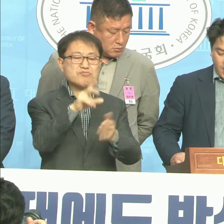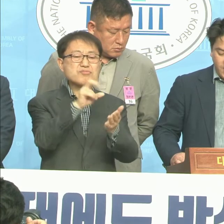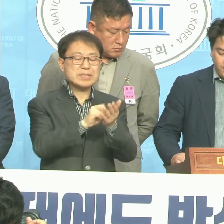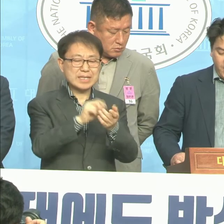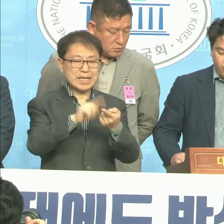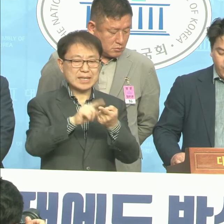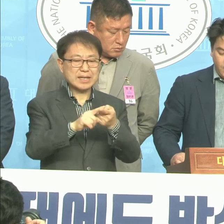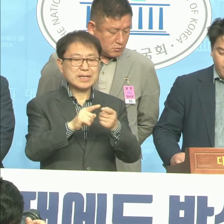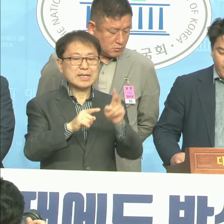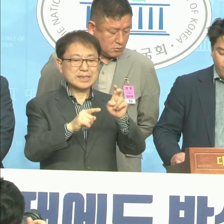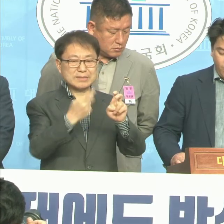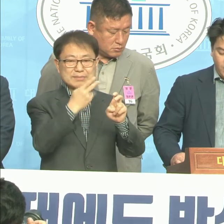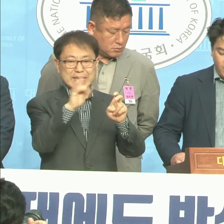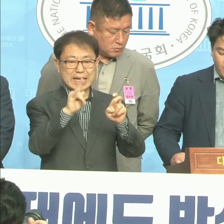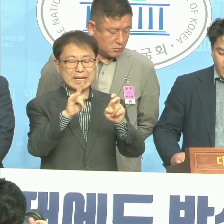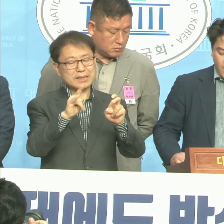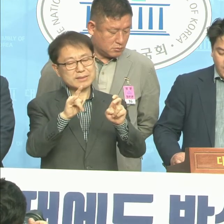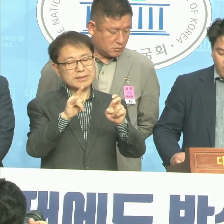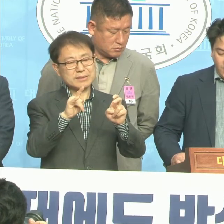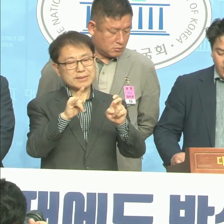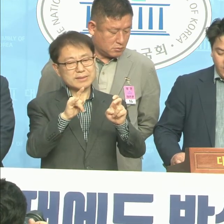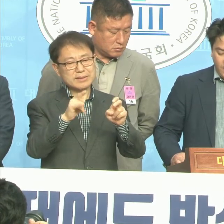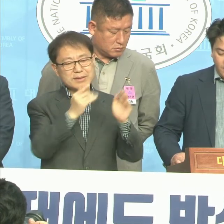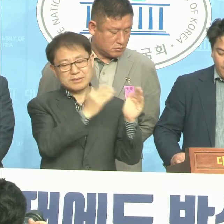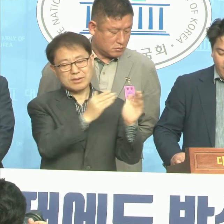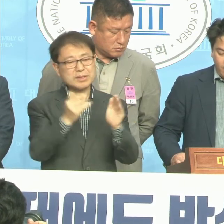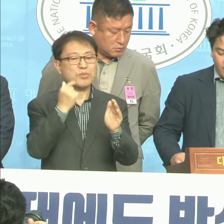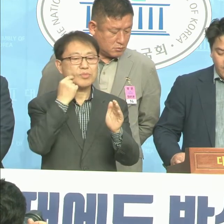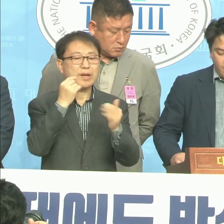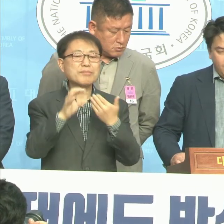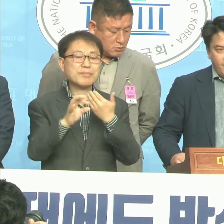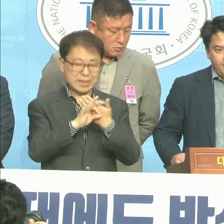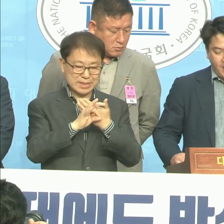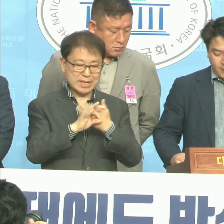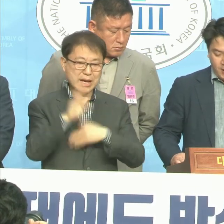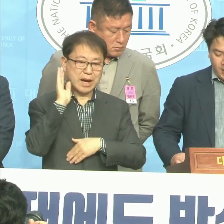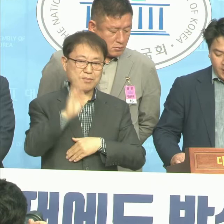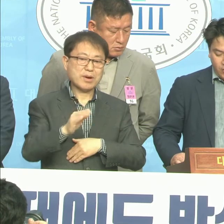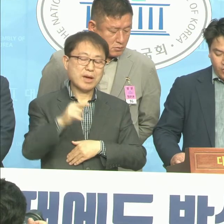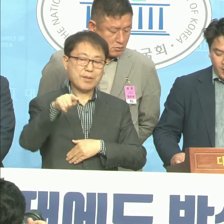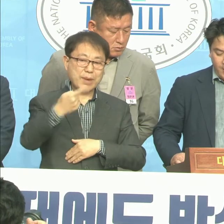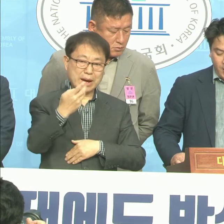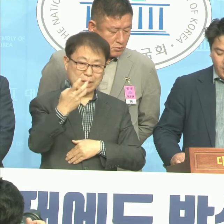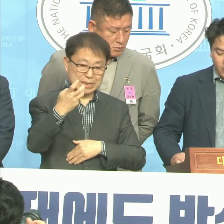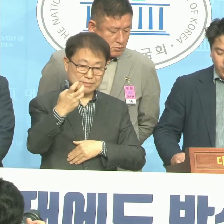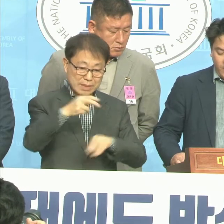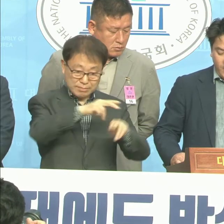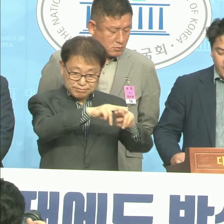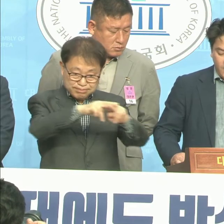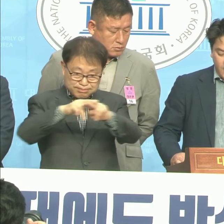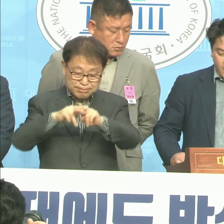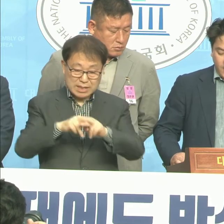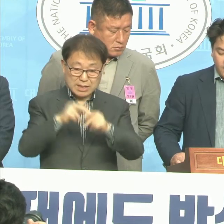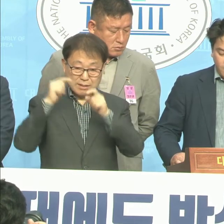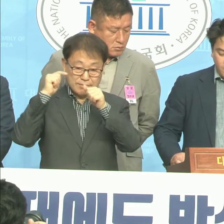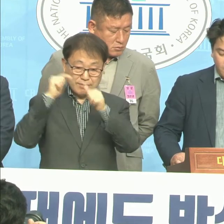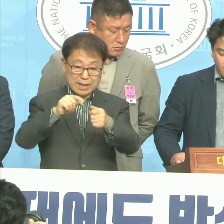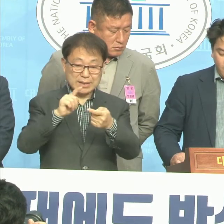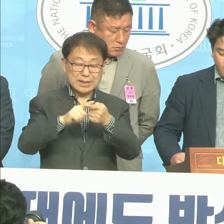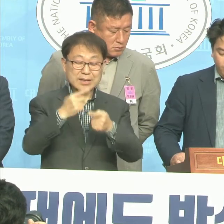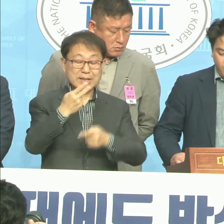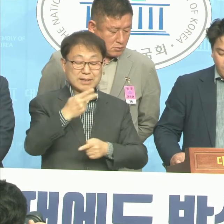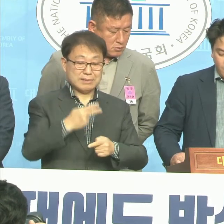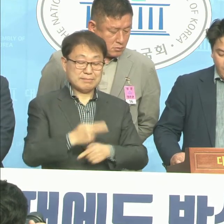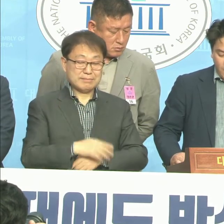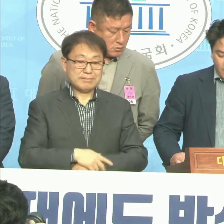20대 국회에선 마무리되지 정리가 되지 않는다면 180석 이라는 국민의 명령을 수행할 대우 정치